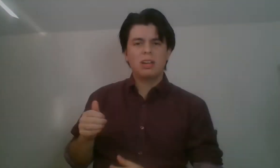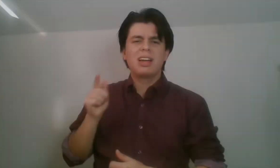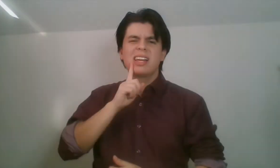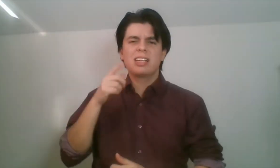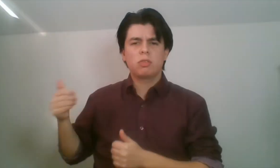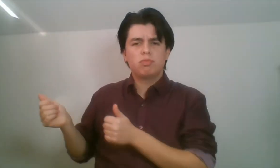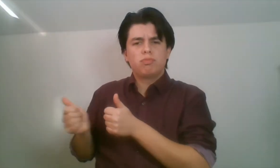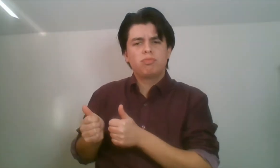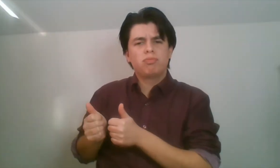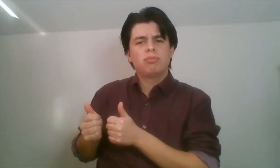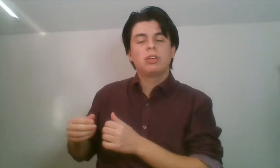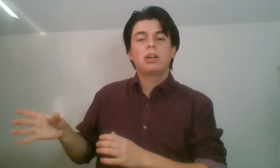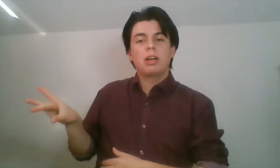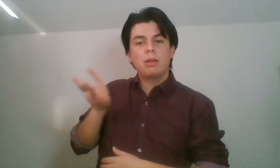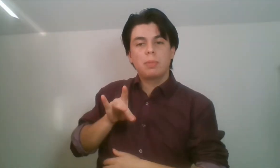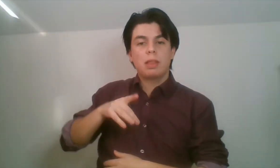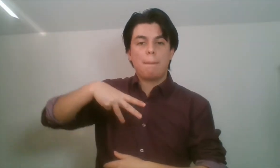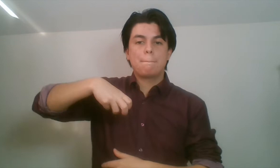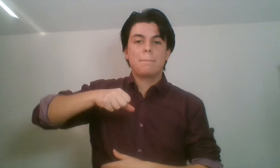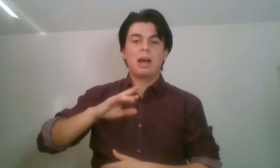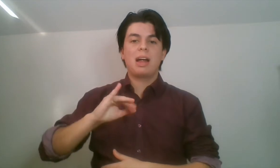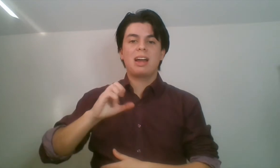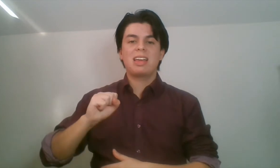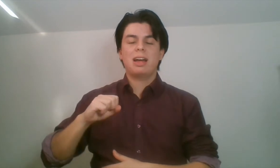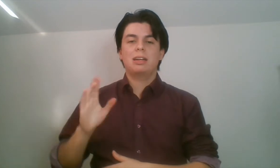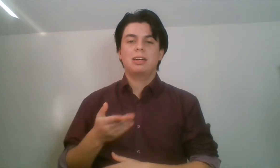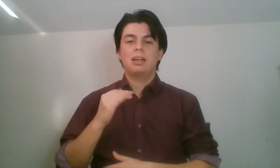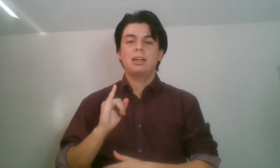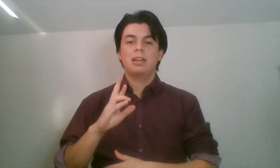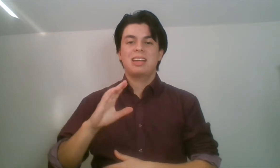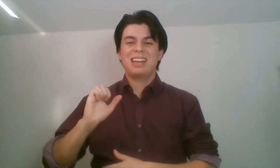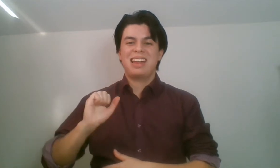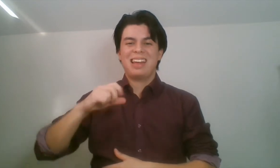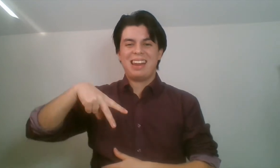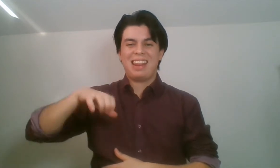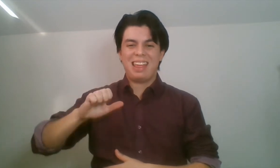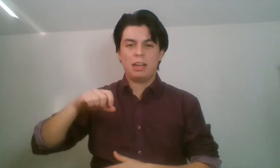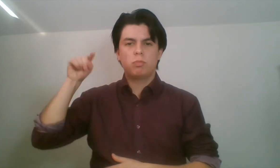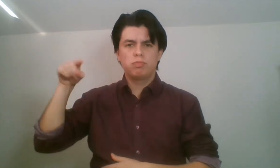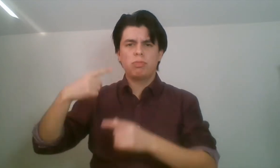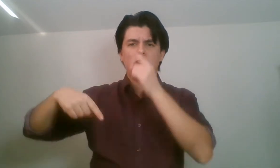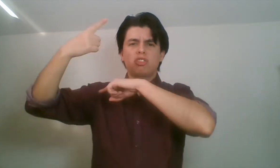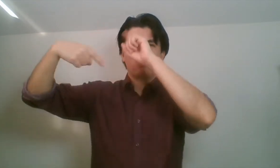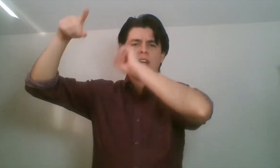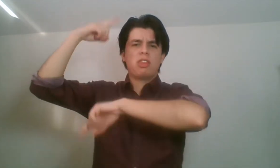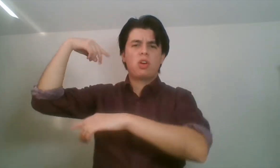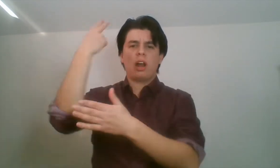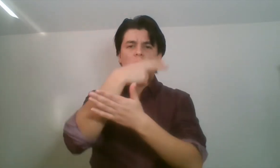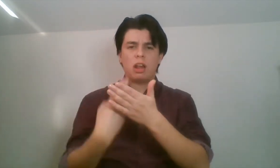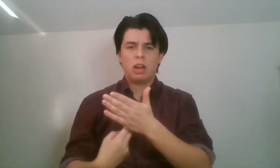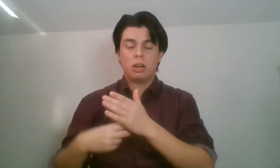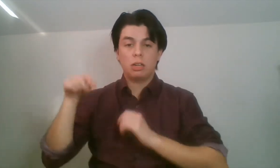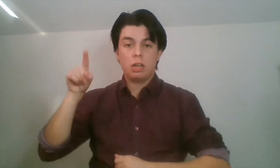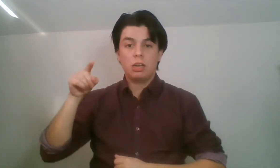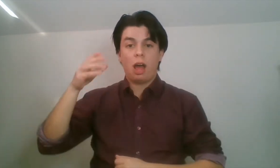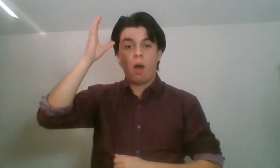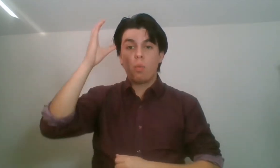Hoy nos acompañan María Irene Alcalde, historiadora del arte. Fue la curadora de la colección del museo y a partir